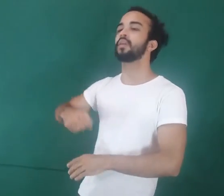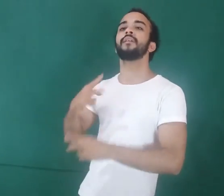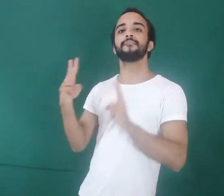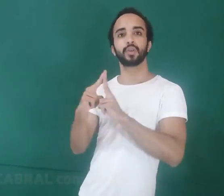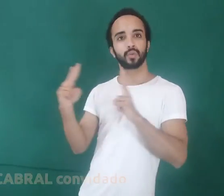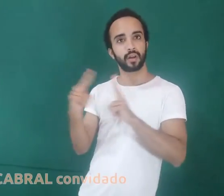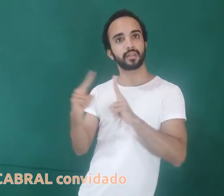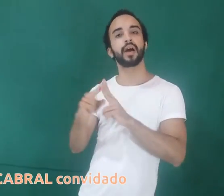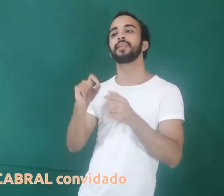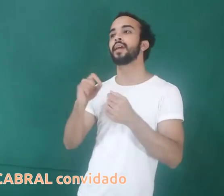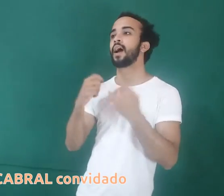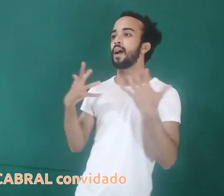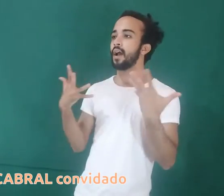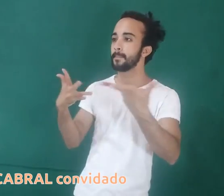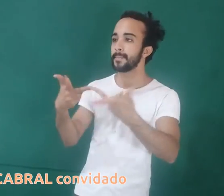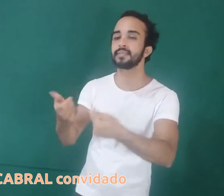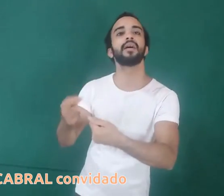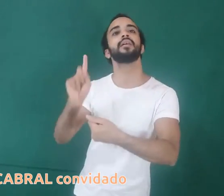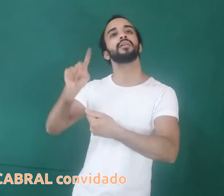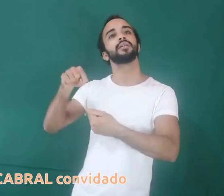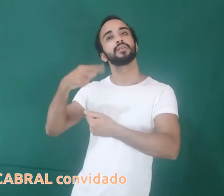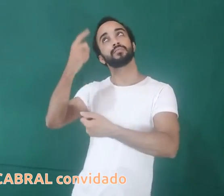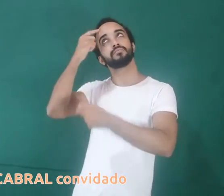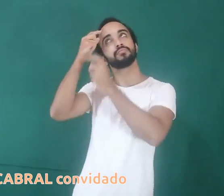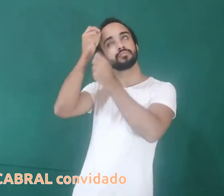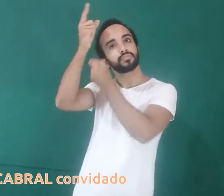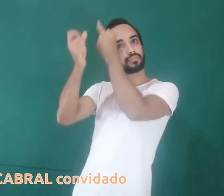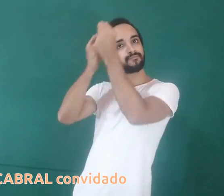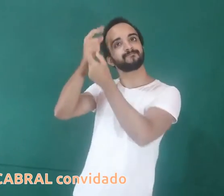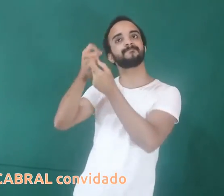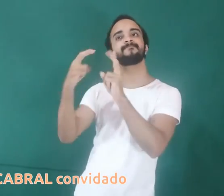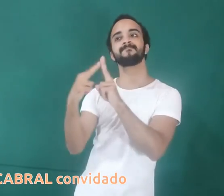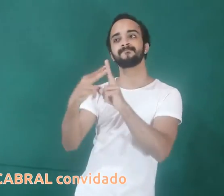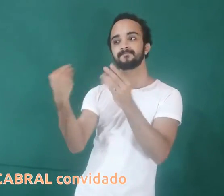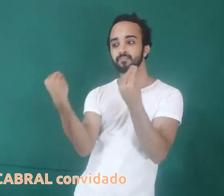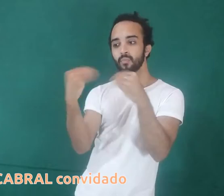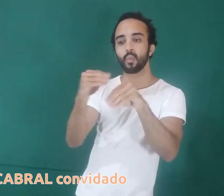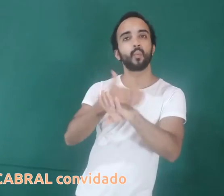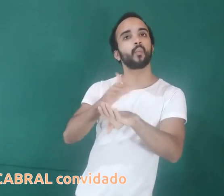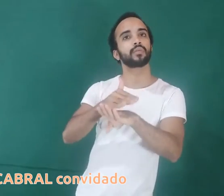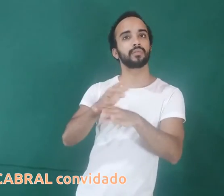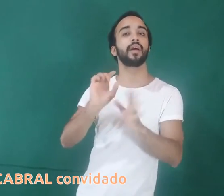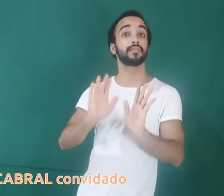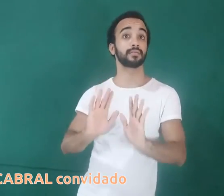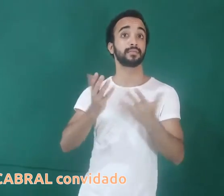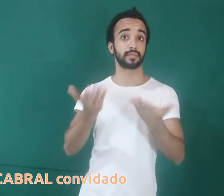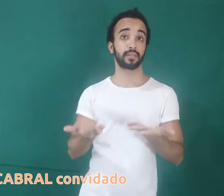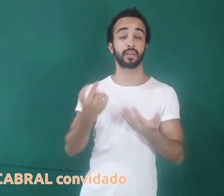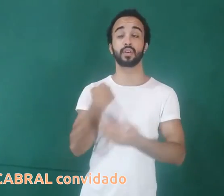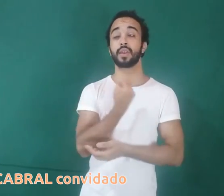de elaboração, de disrupção, porque é sobre isso, gente. É sobre isso. Então, assim, vamos dizer que vocês têm